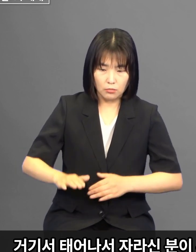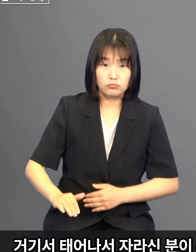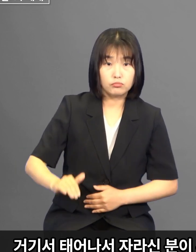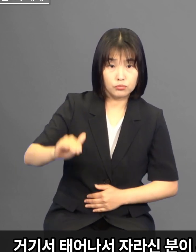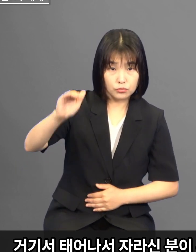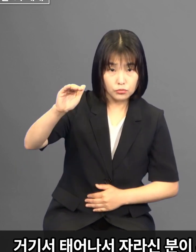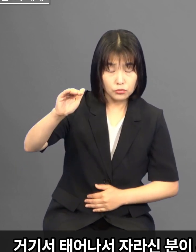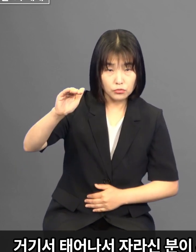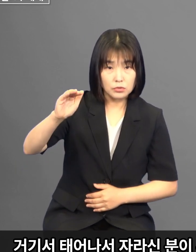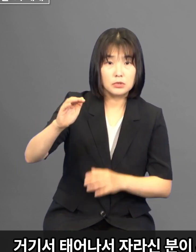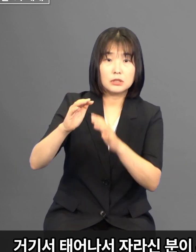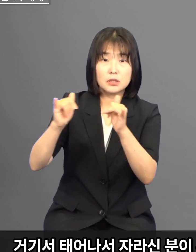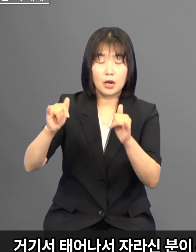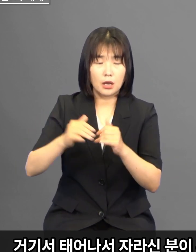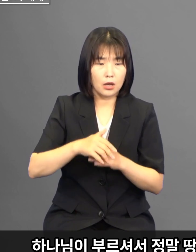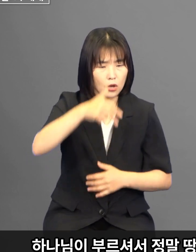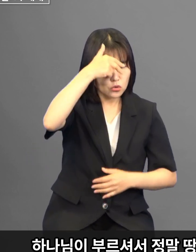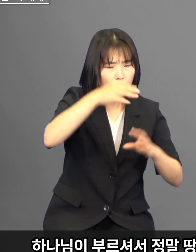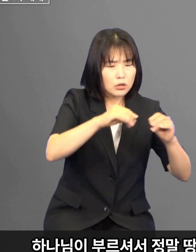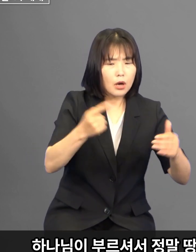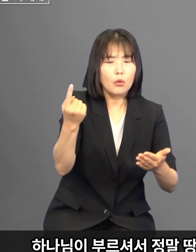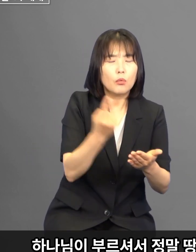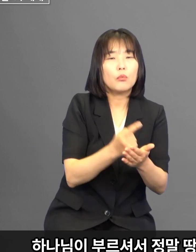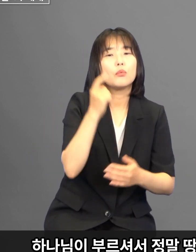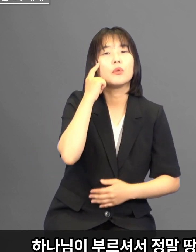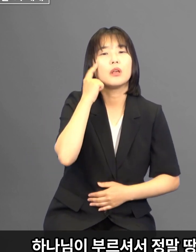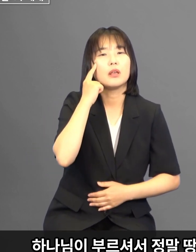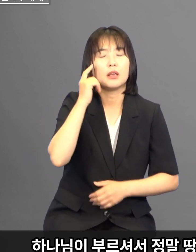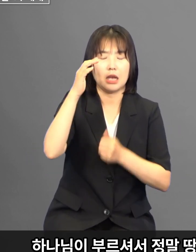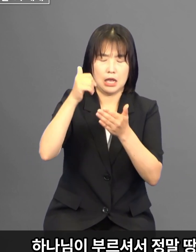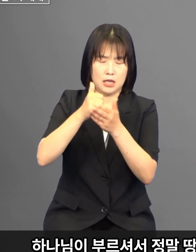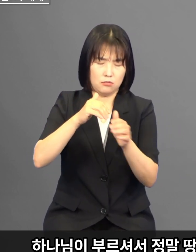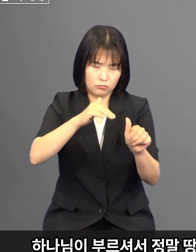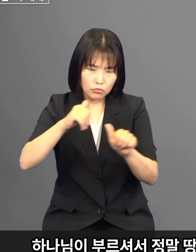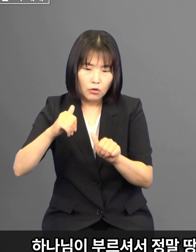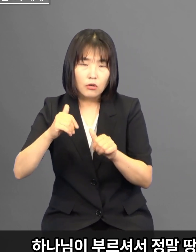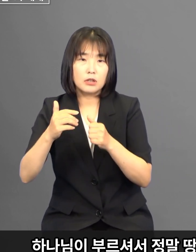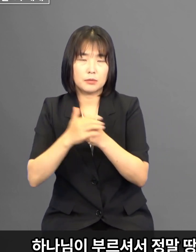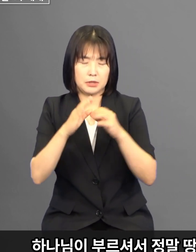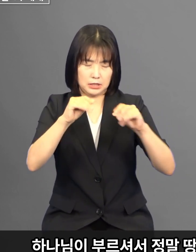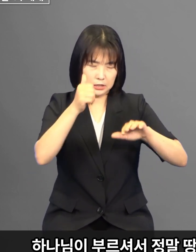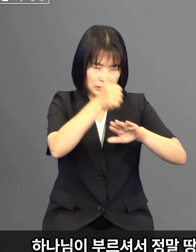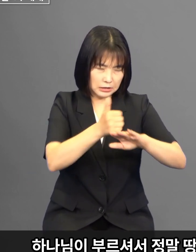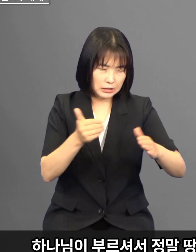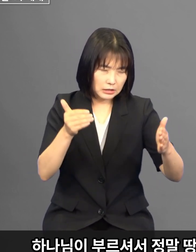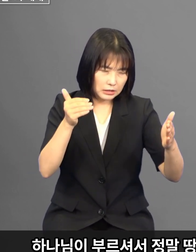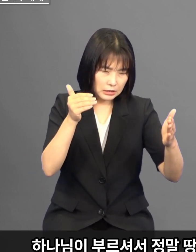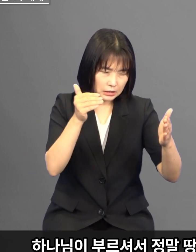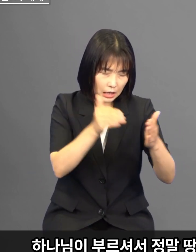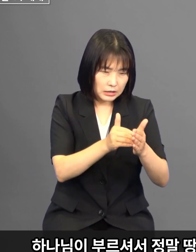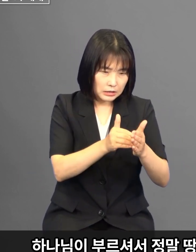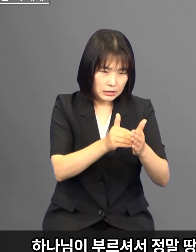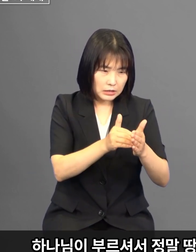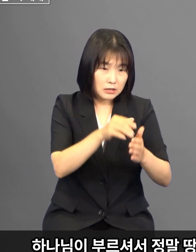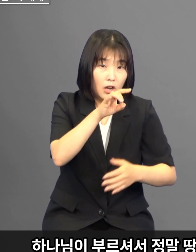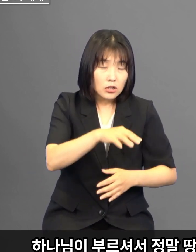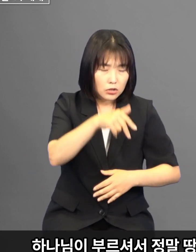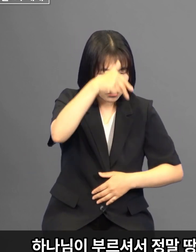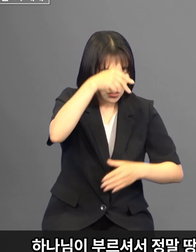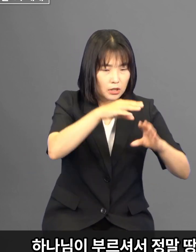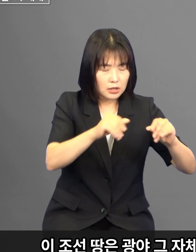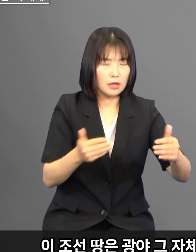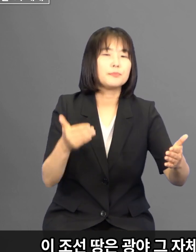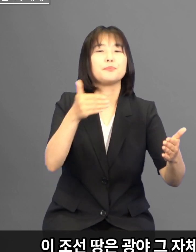우리 조선 땅까지 무슨 일로 오겠습니까? 하나님이 부르셔서 정말 땅끝과 같은 조선 땅까지 오신